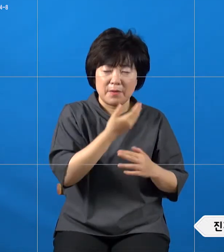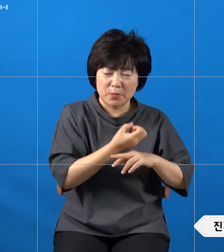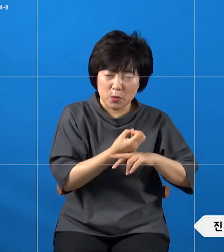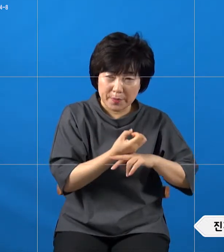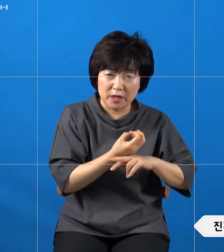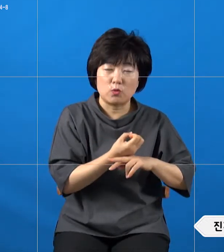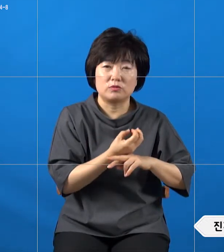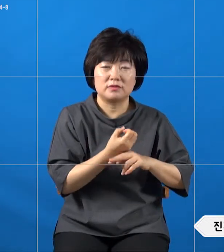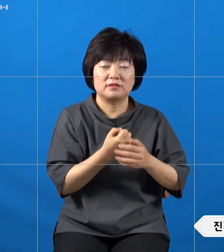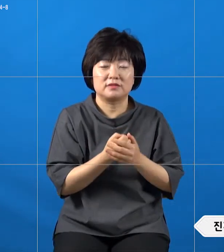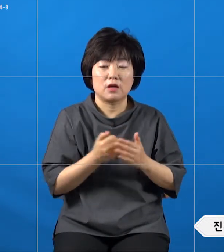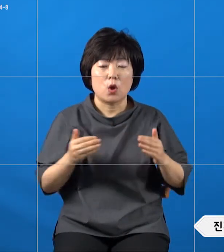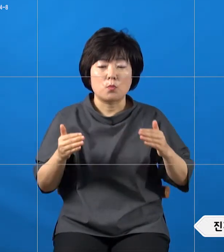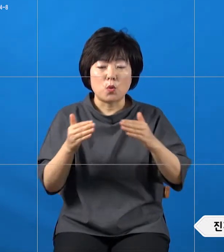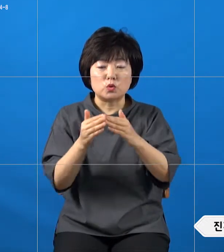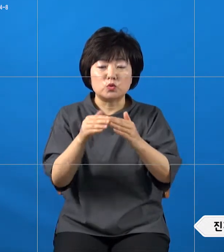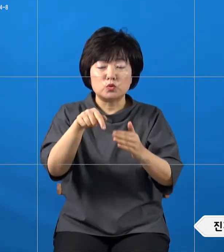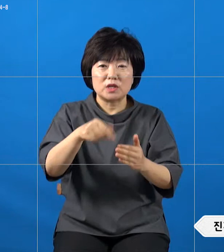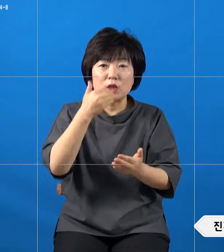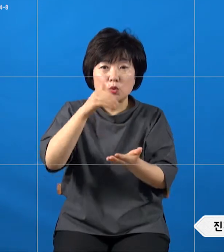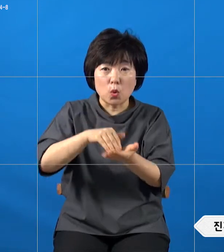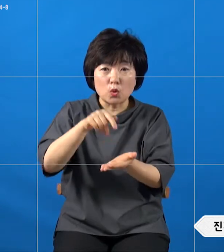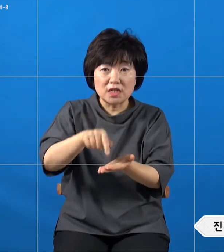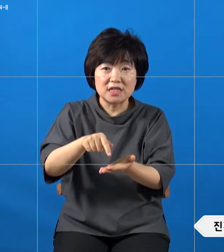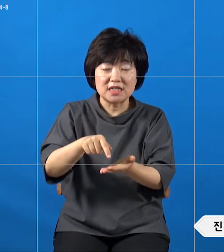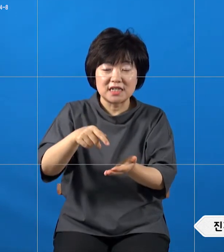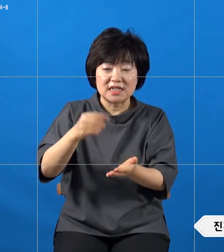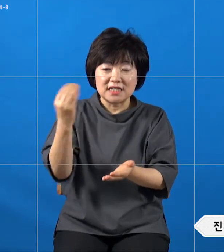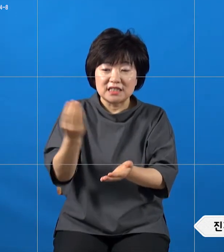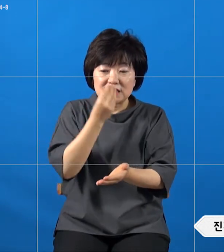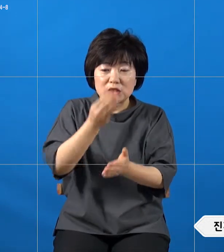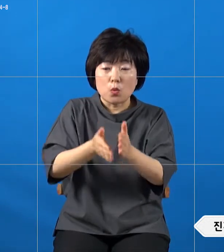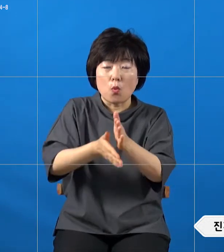돌을 시온에 두노니 그는 믿는 자는